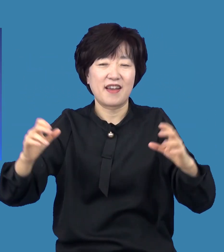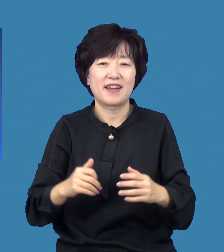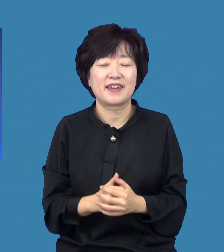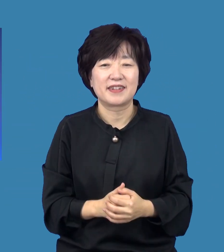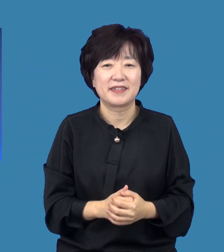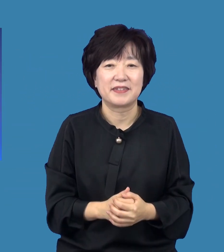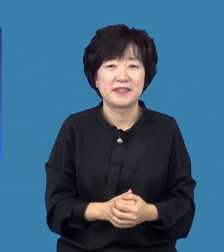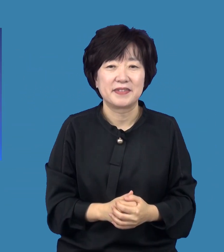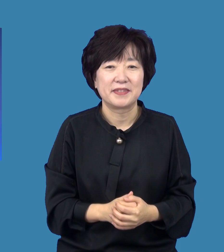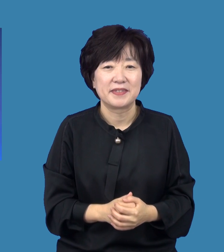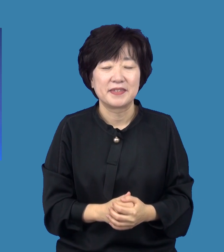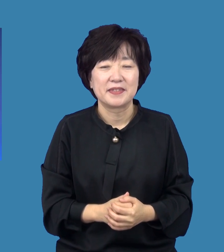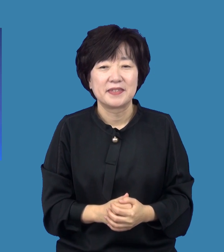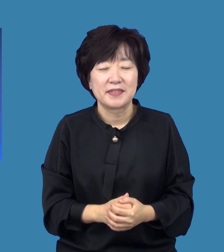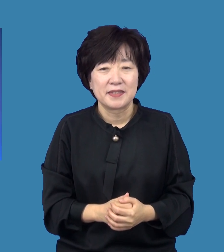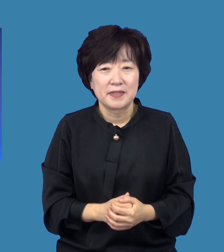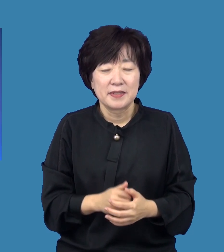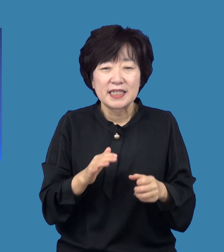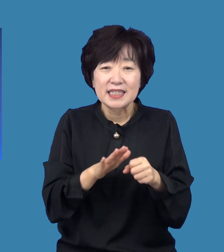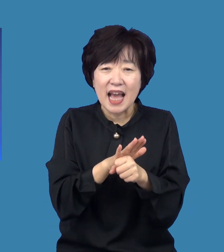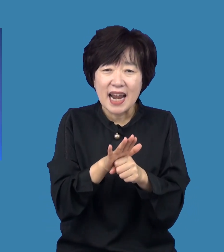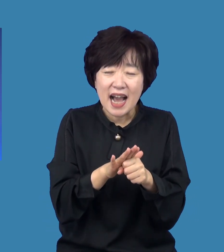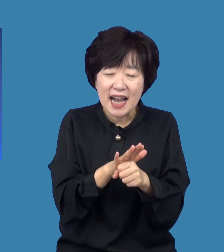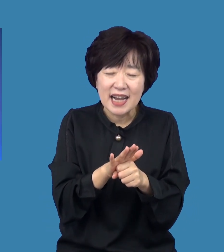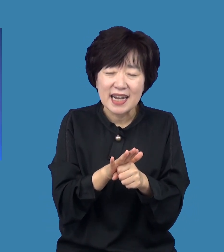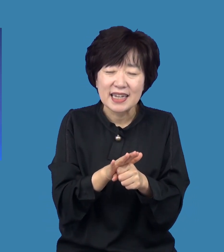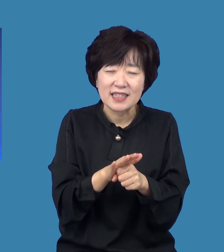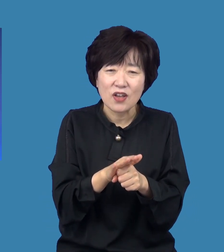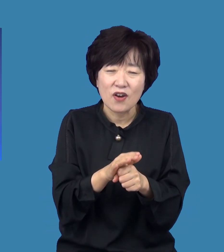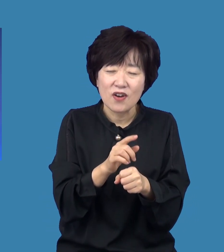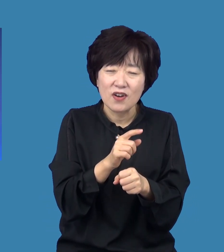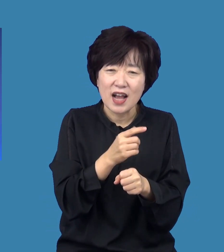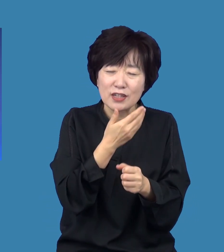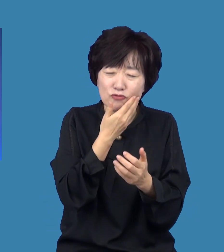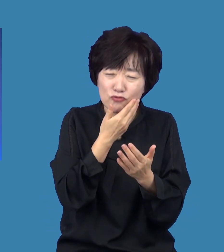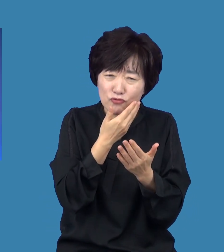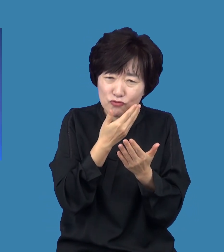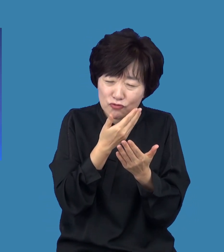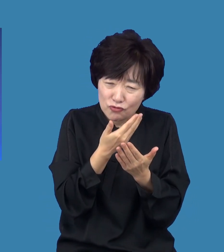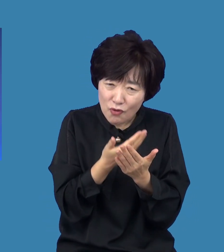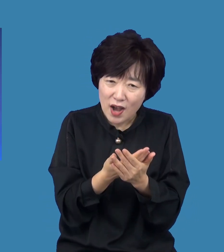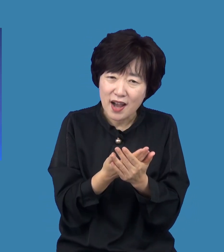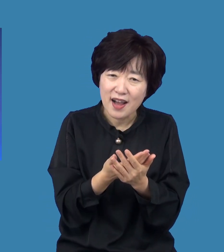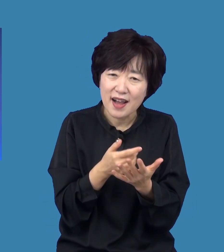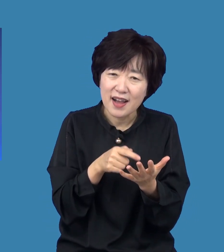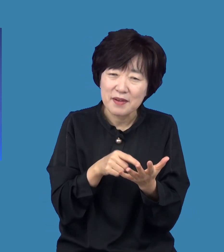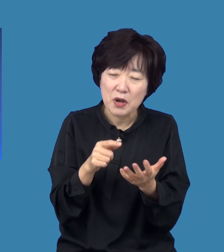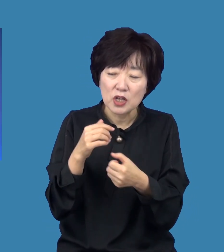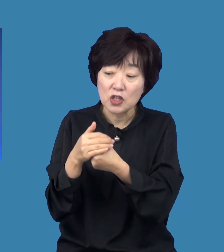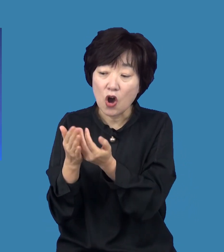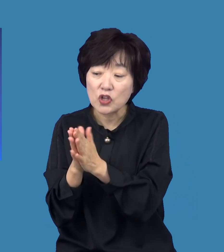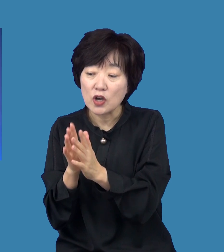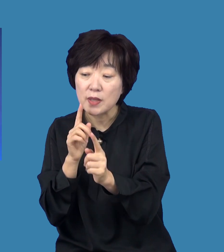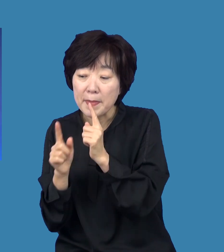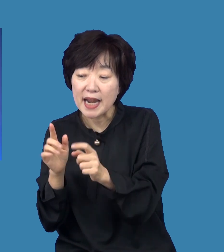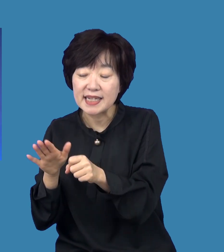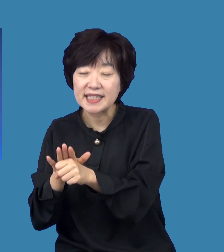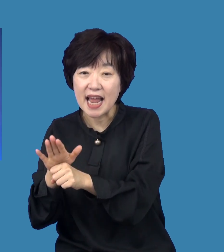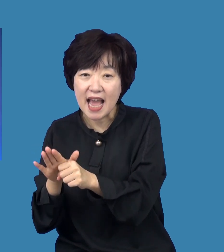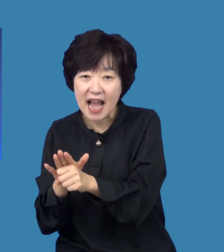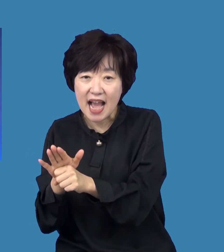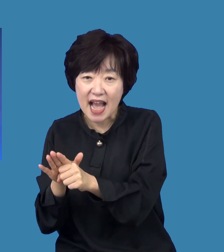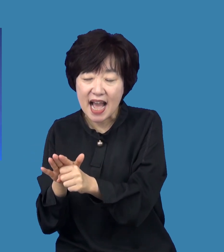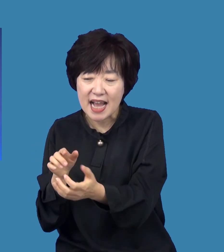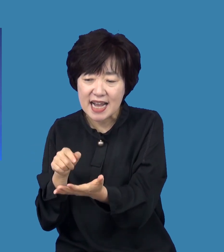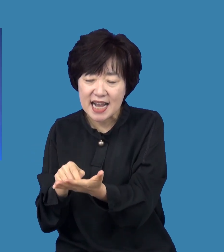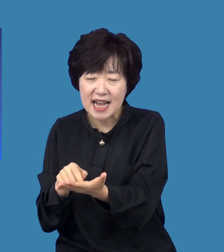자, 그래서 여러분 사랑의 아주 본질적인 속성이 이제 뭔지 보이십니까? 성경이 얘기하는 사랑의 본질적인,